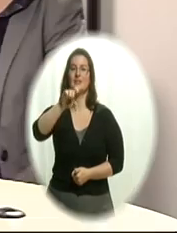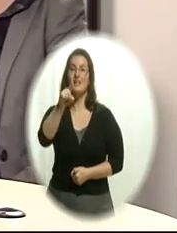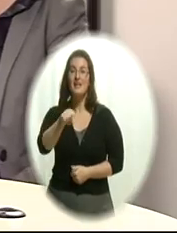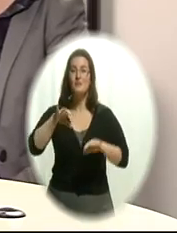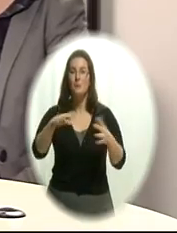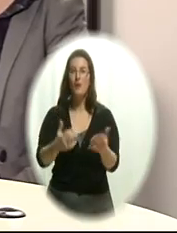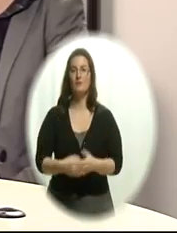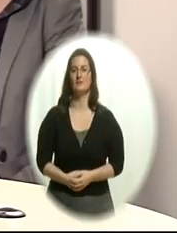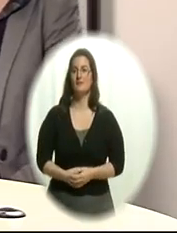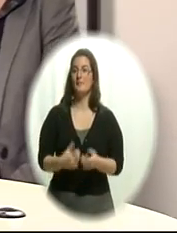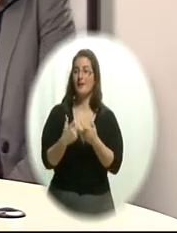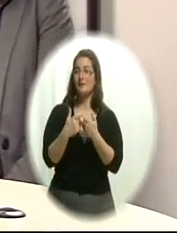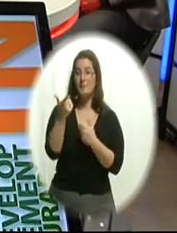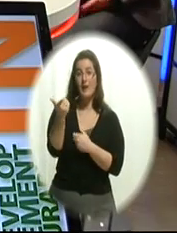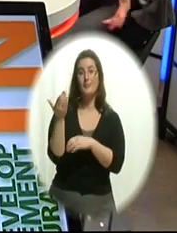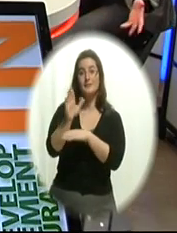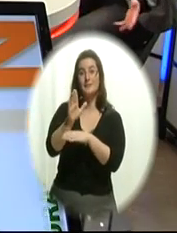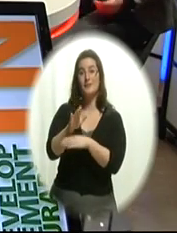pas. Non.